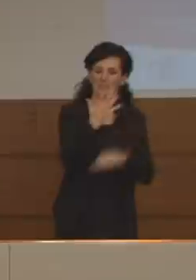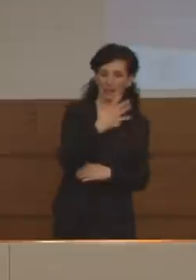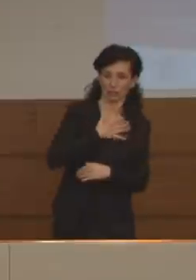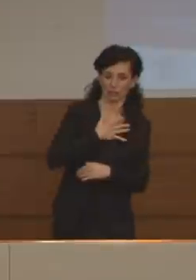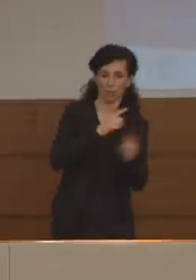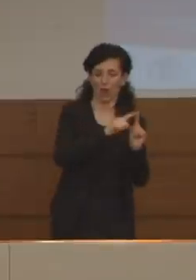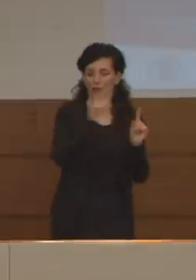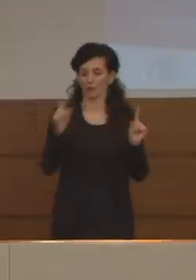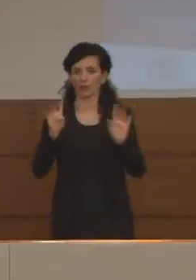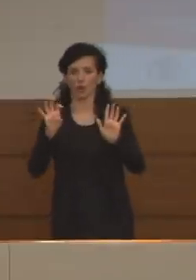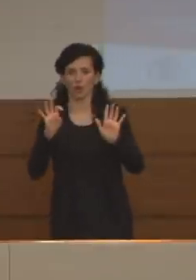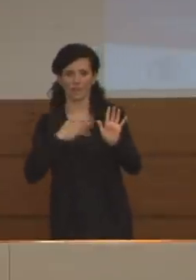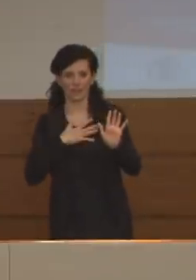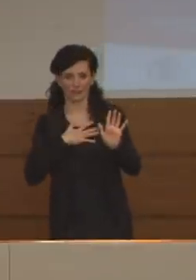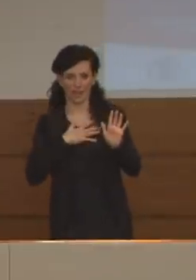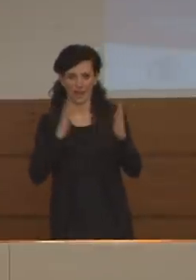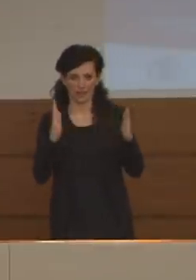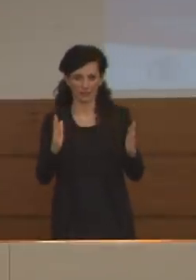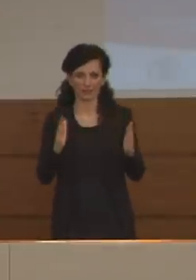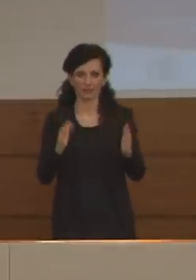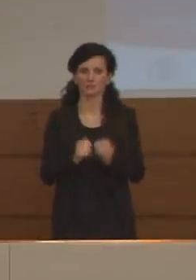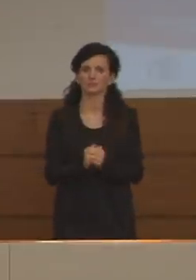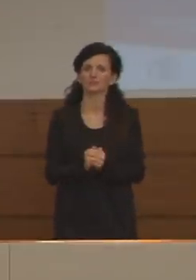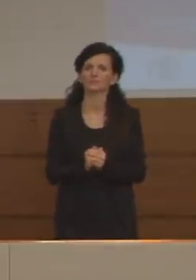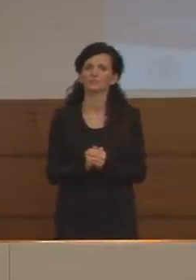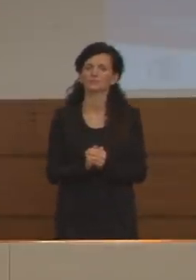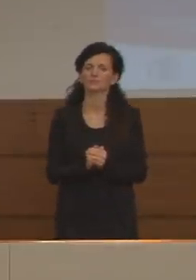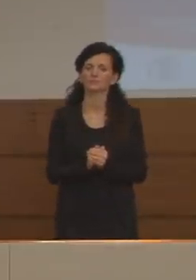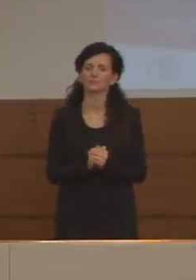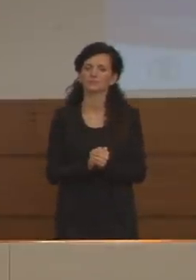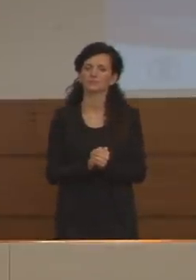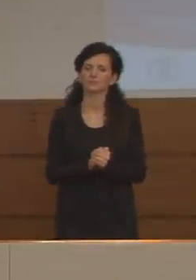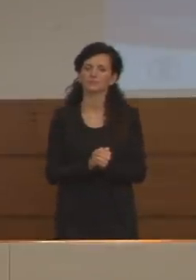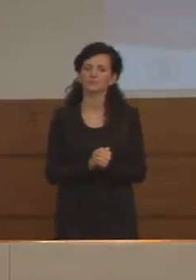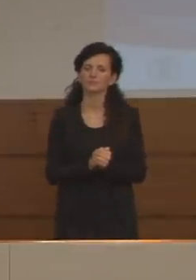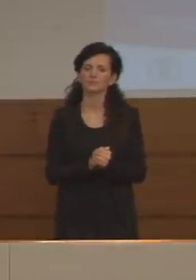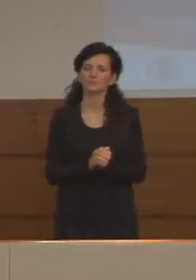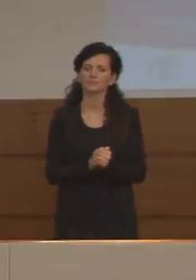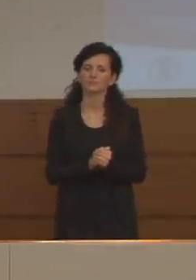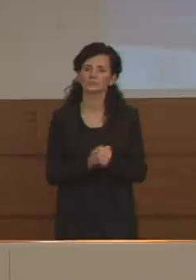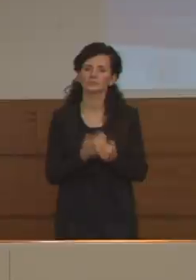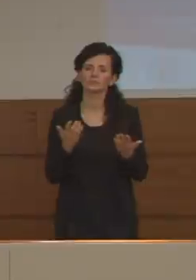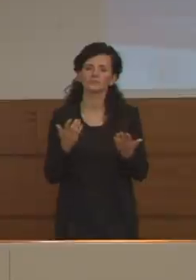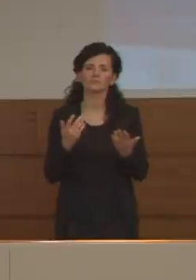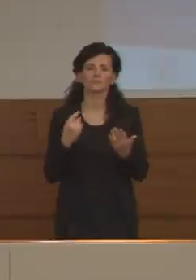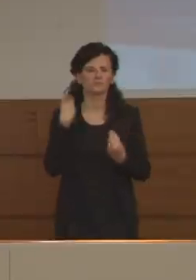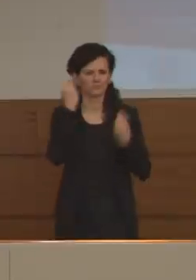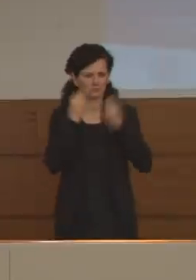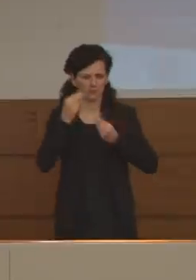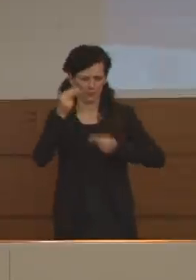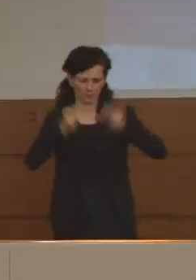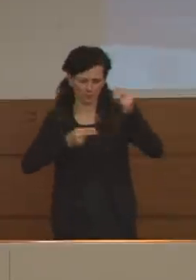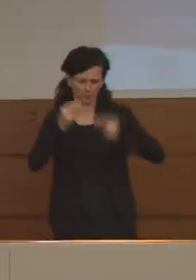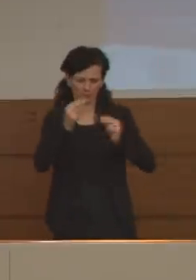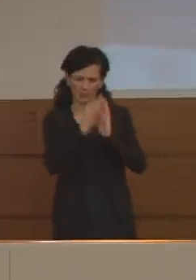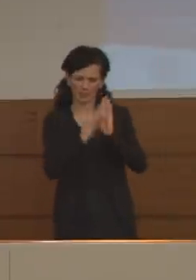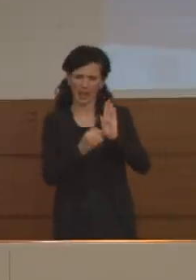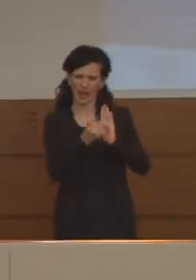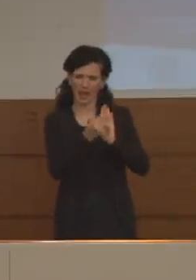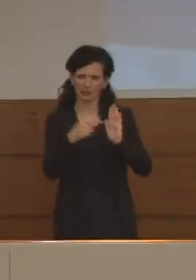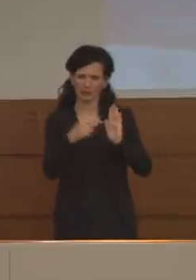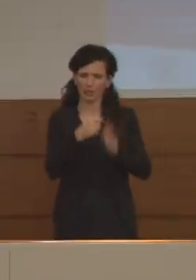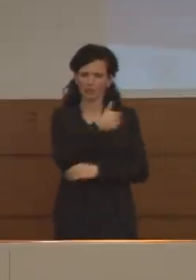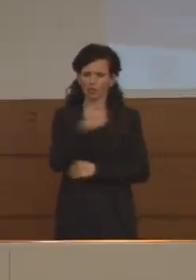90 anni se poi caliamo i dati relativi al mio ospedale noi abbiamo avuto